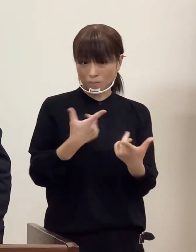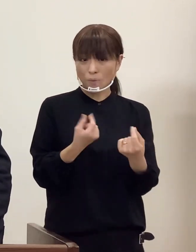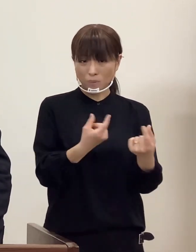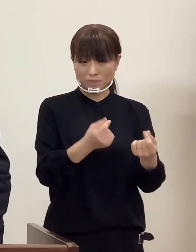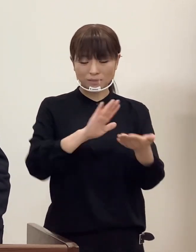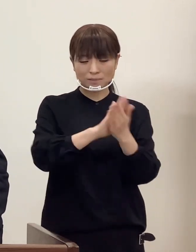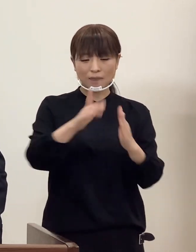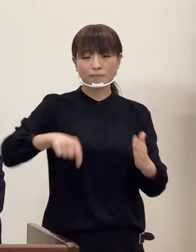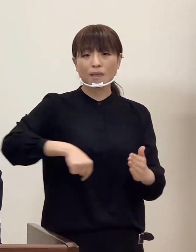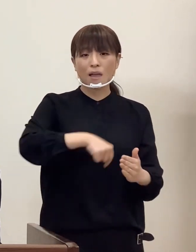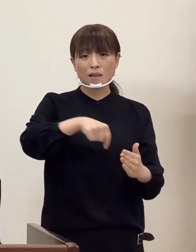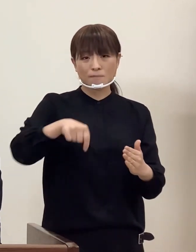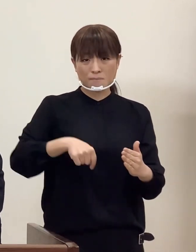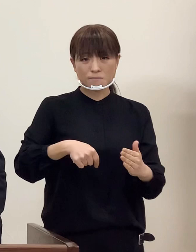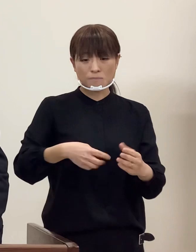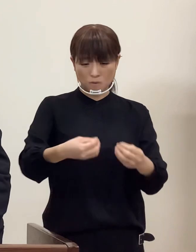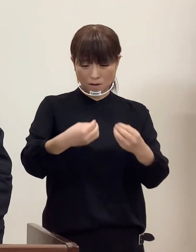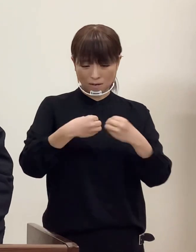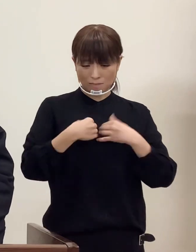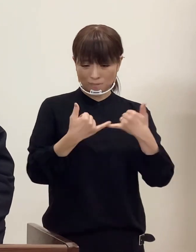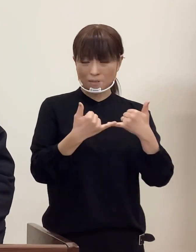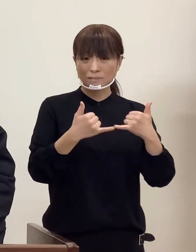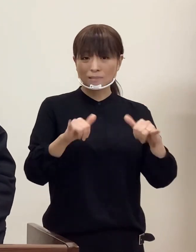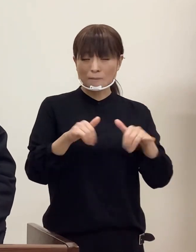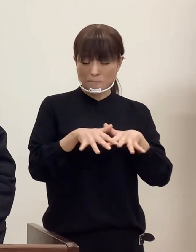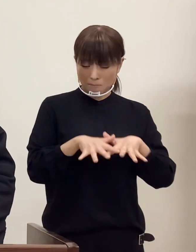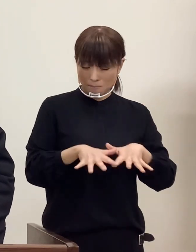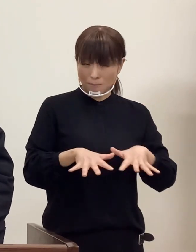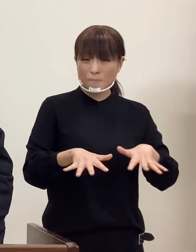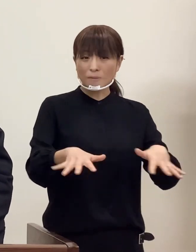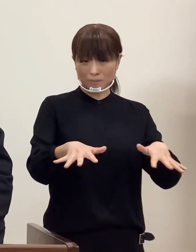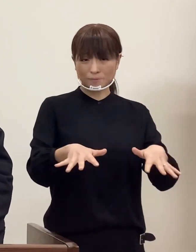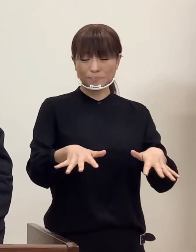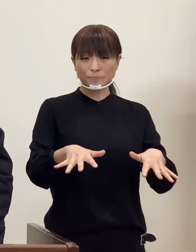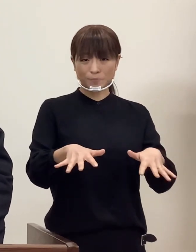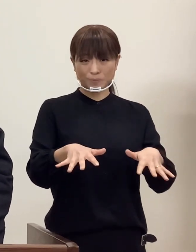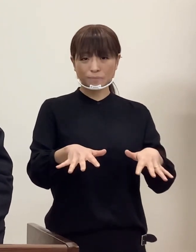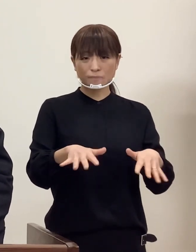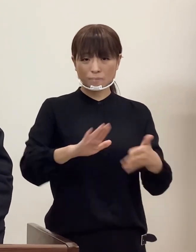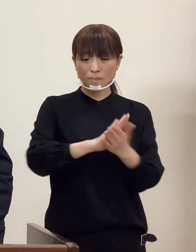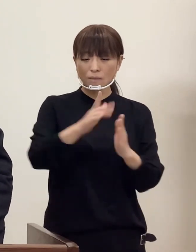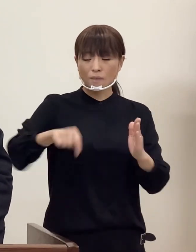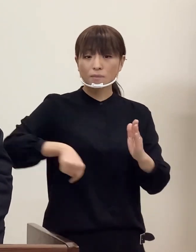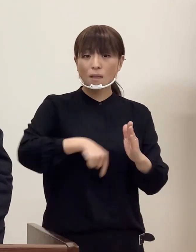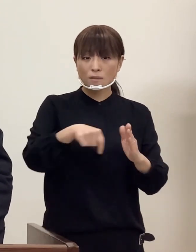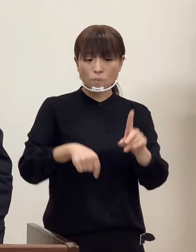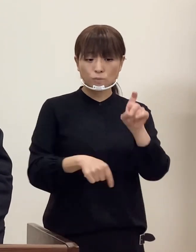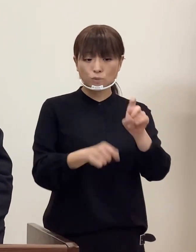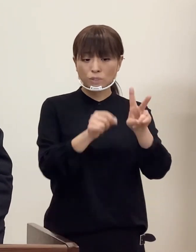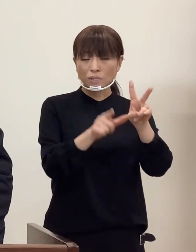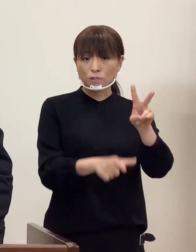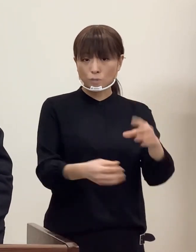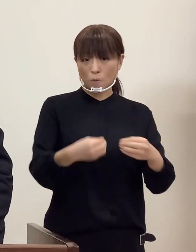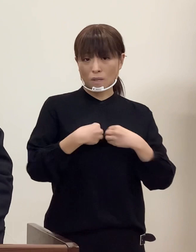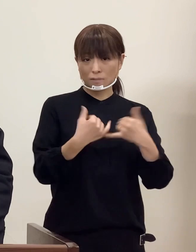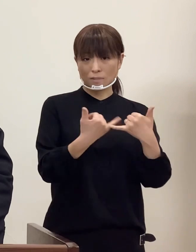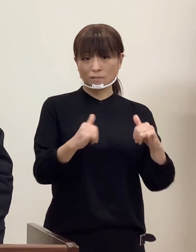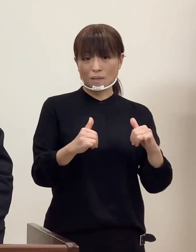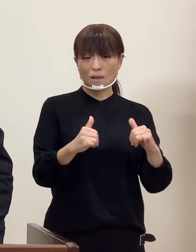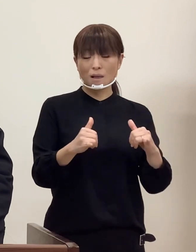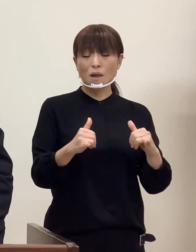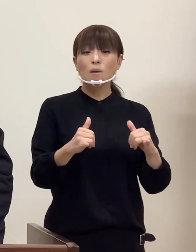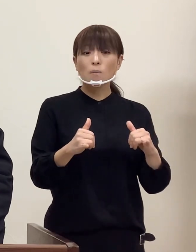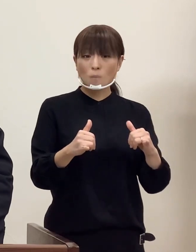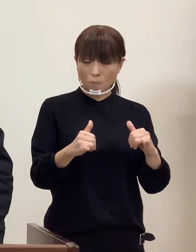内においても感染拡大の勢いがとどまりません。県内の今月の感染者数は24